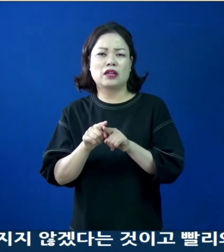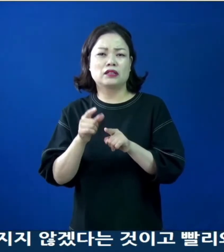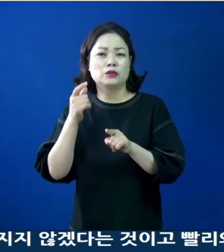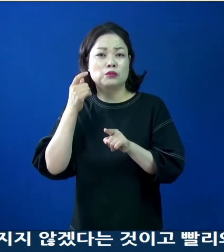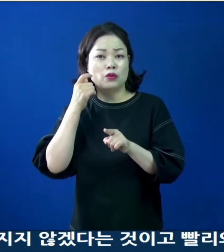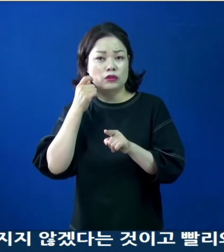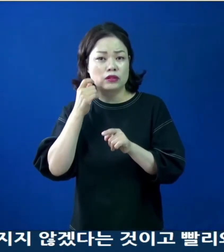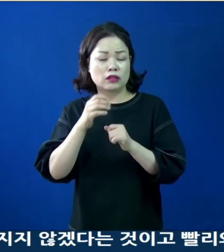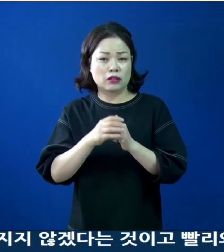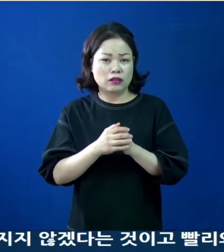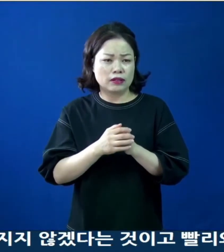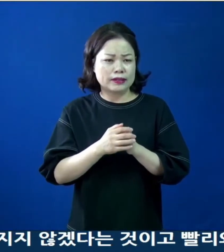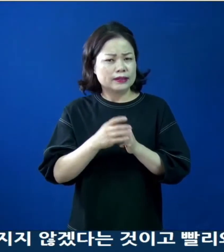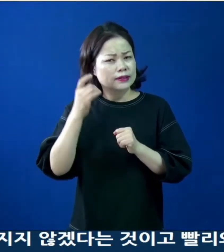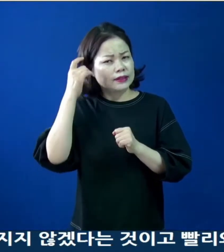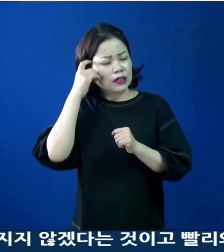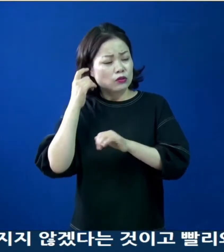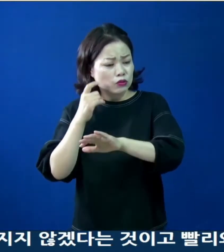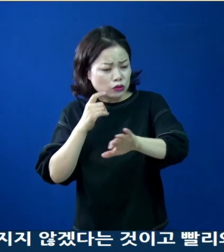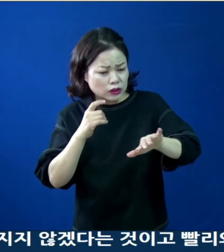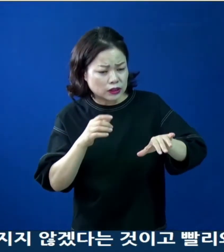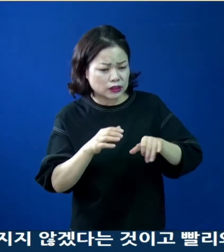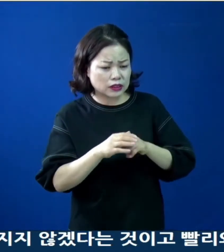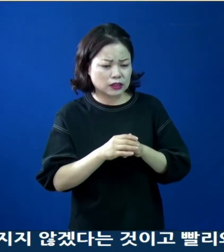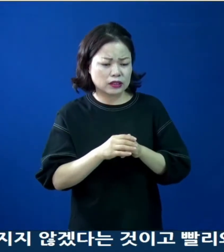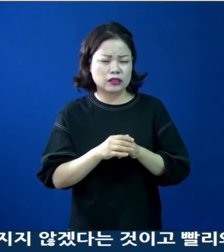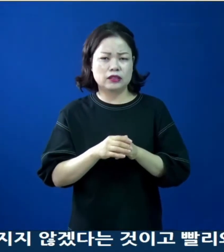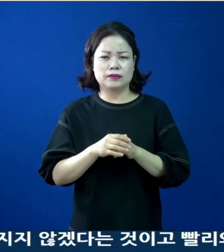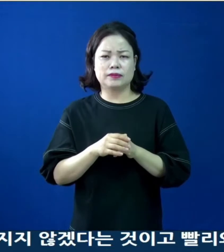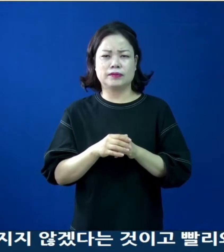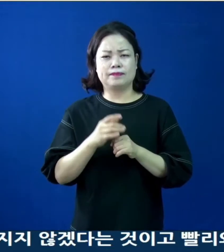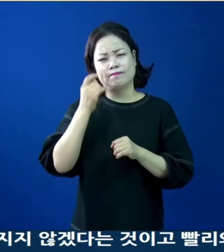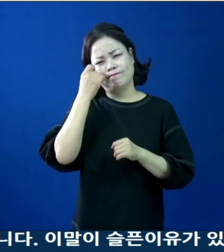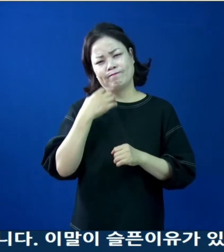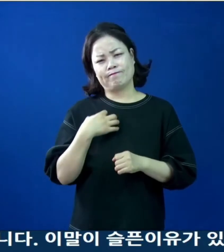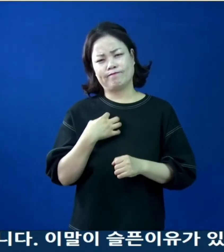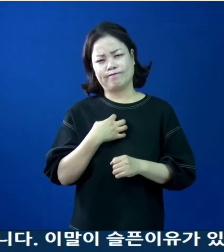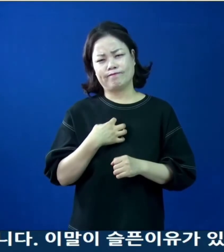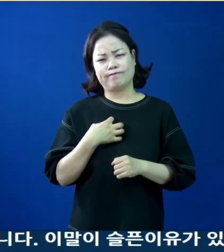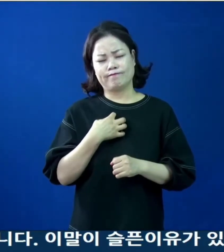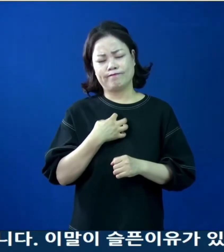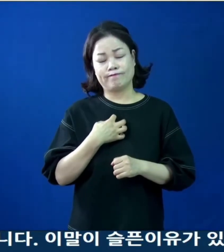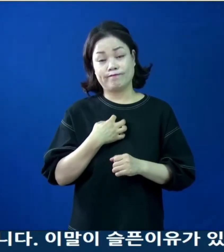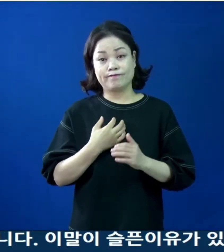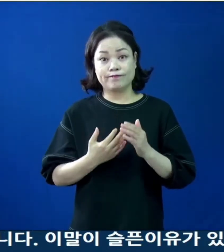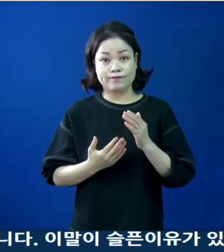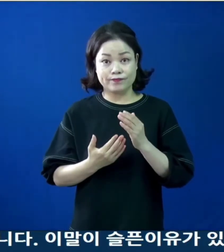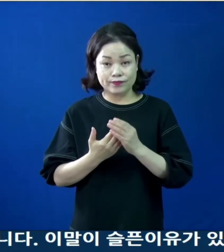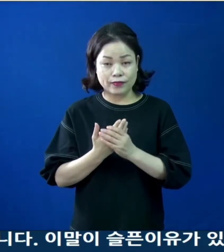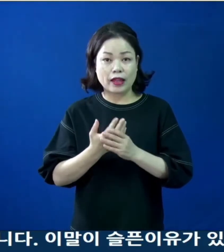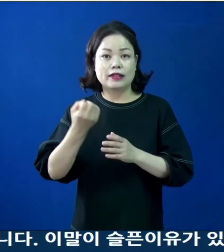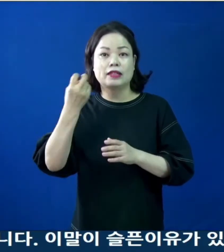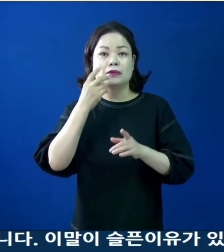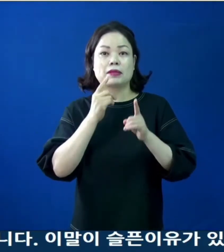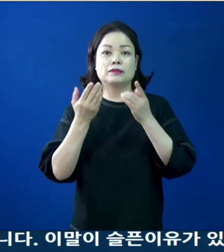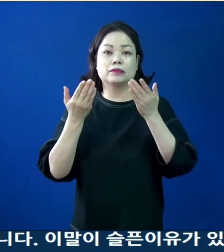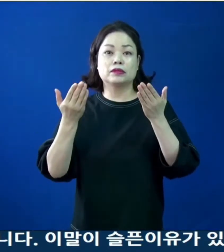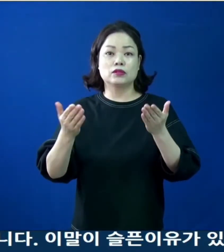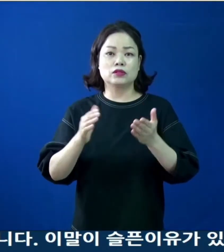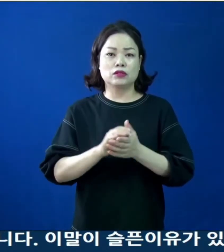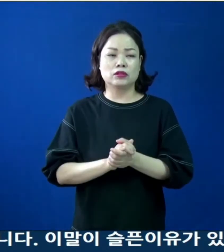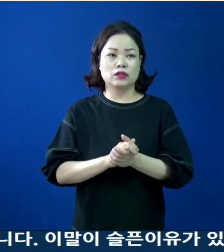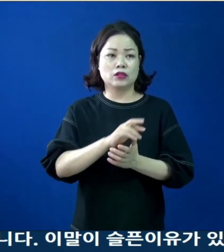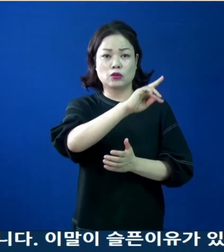그림을 그리게 되어서 우리의 마음이 슬픈 상황들이 생기는 것이죠. 다시 말해,